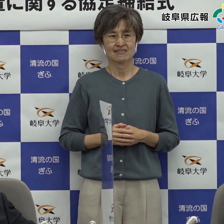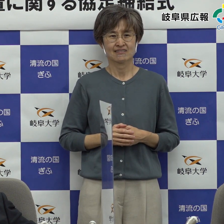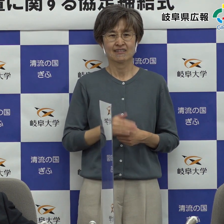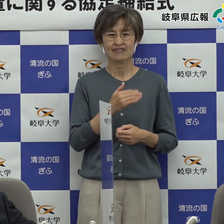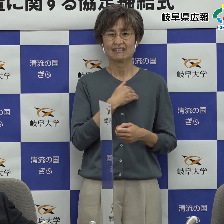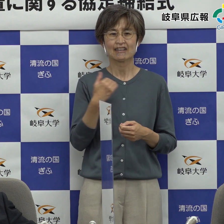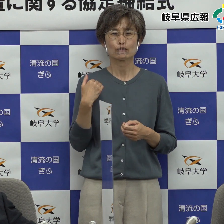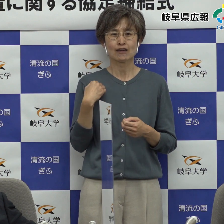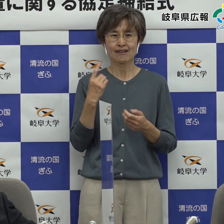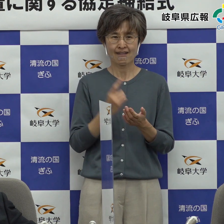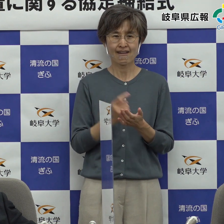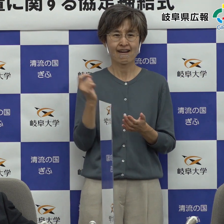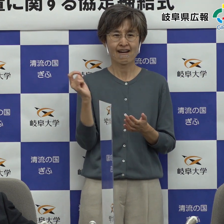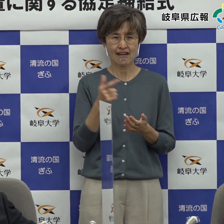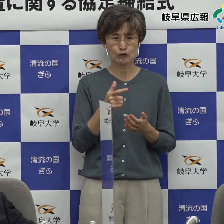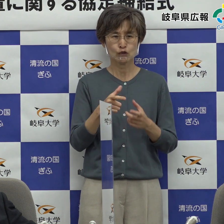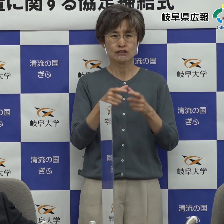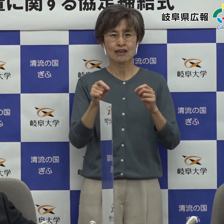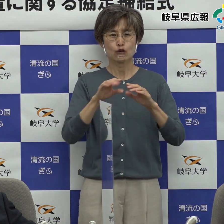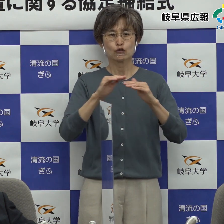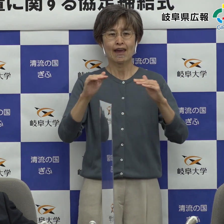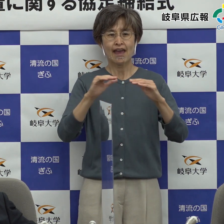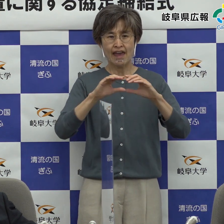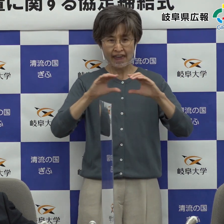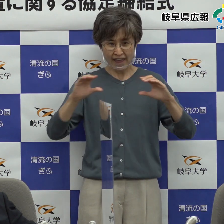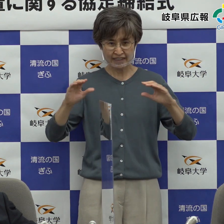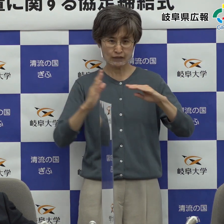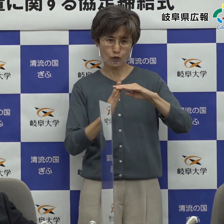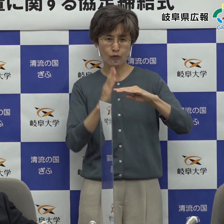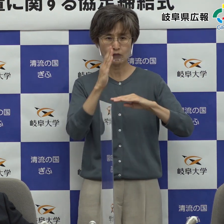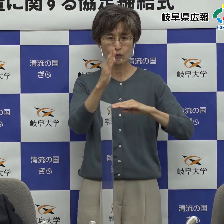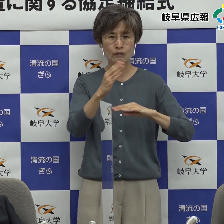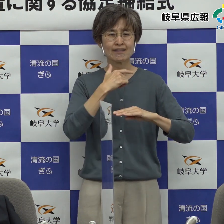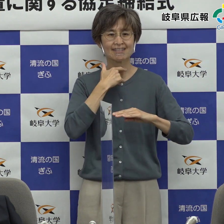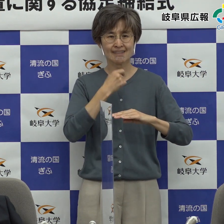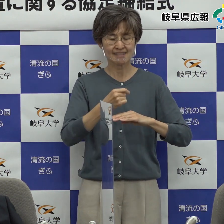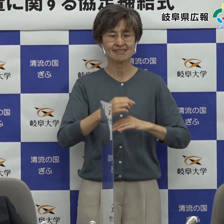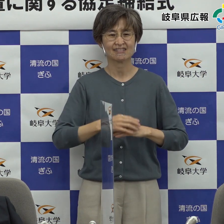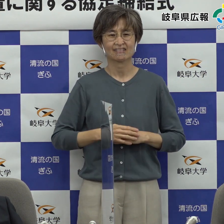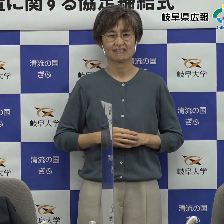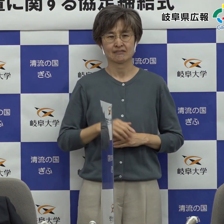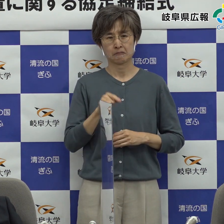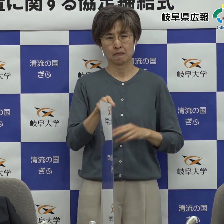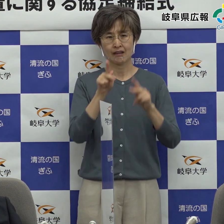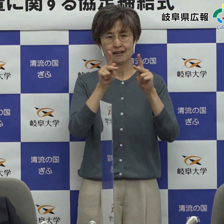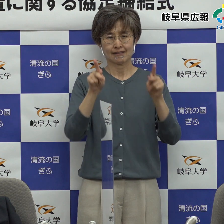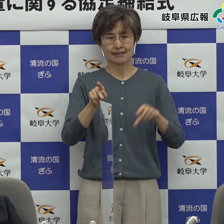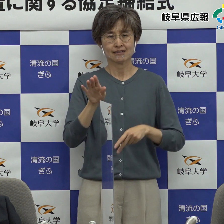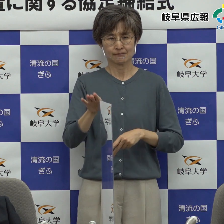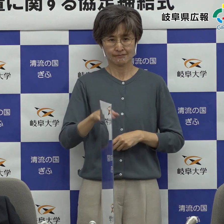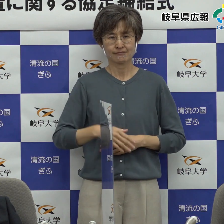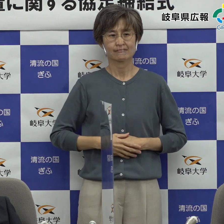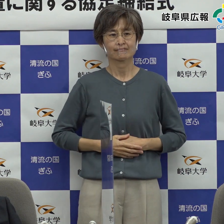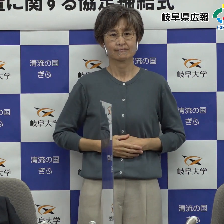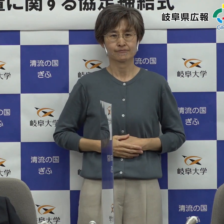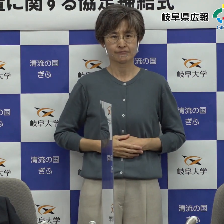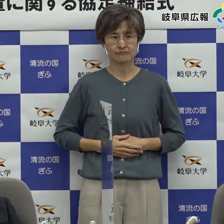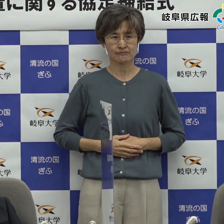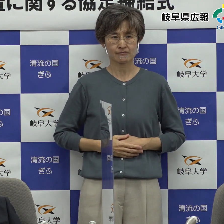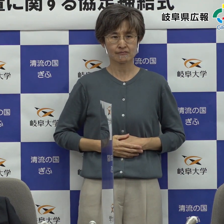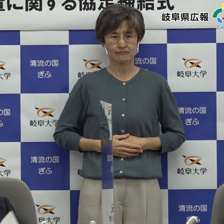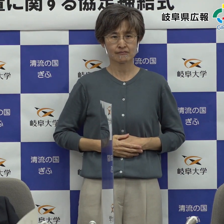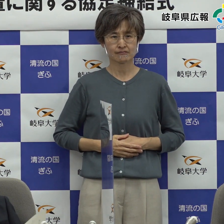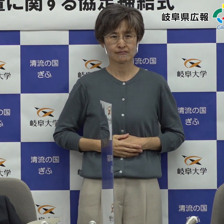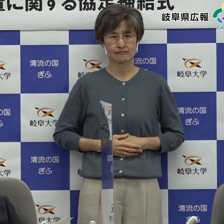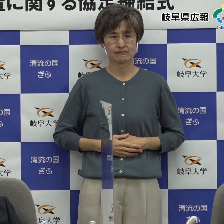るだけ早く全国平均以上に持ってきたいというのが一つ行政の課題としてありますし、それから